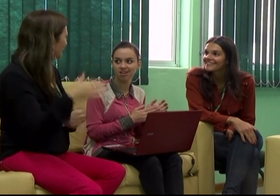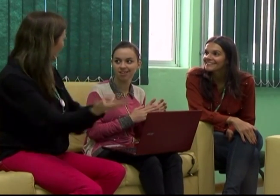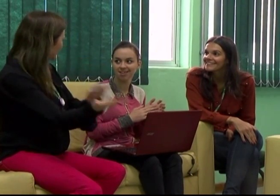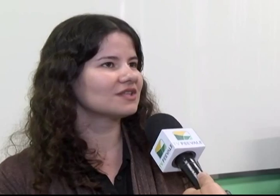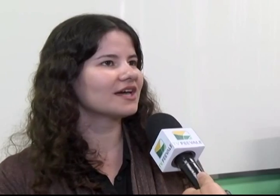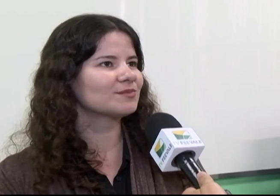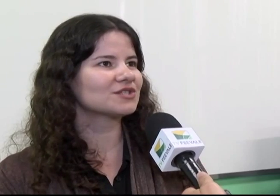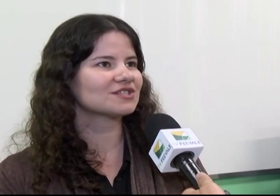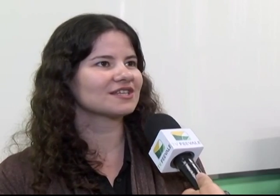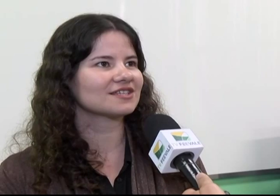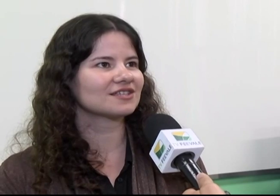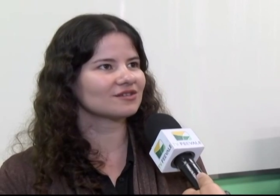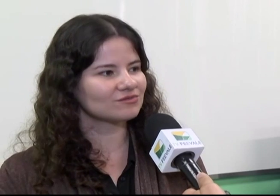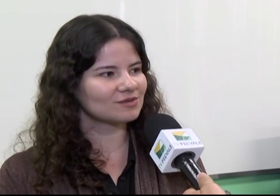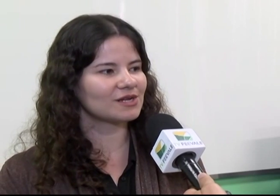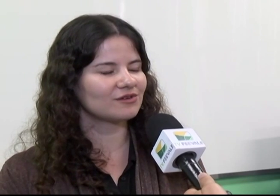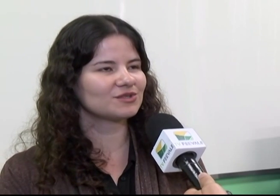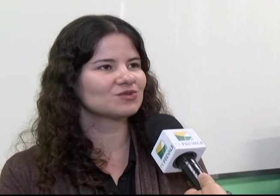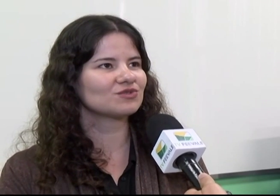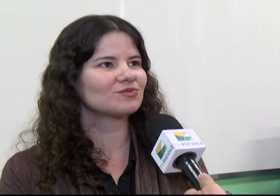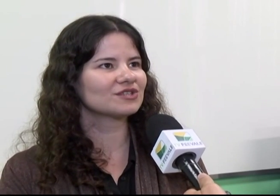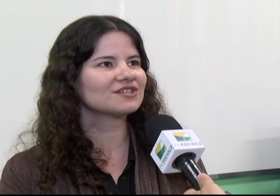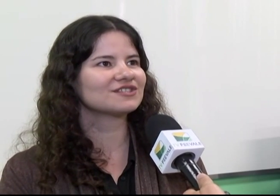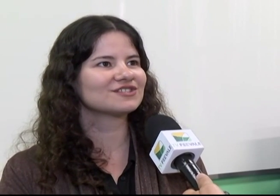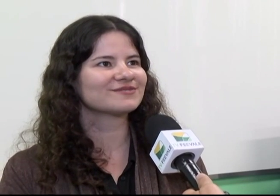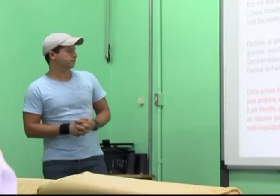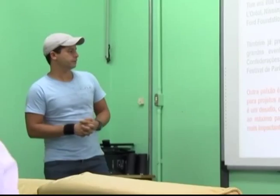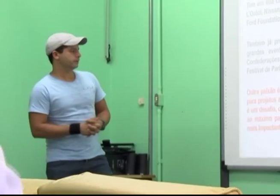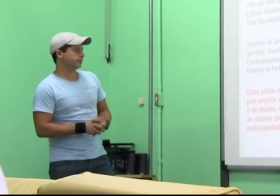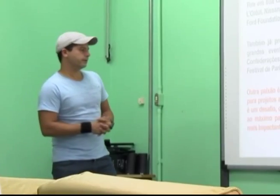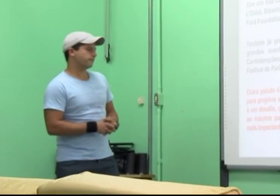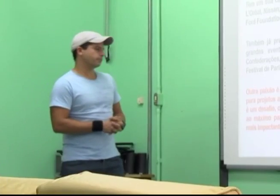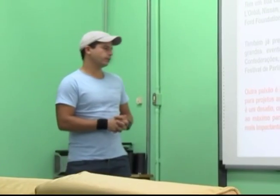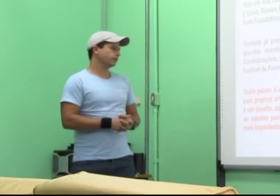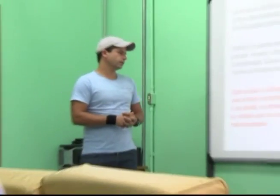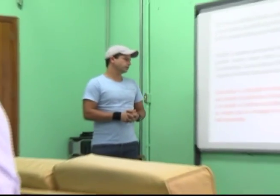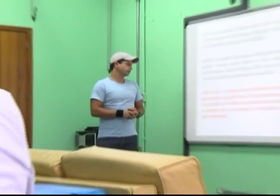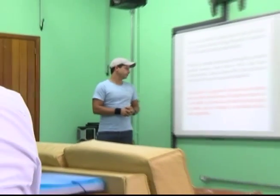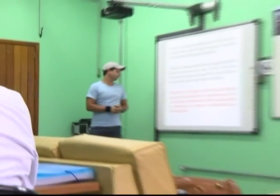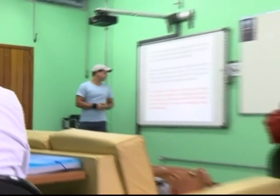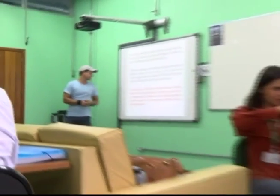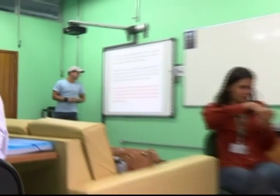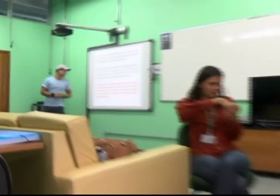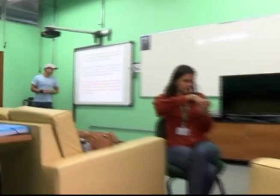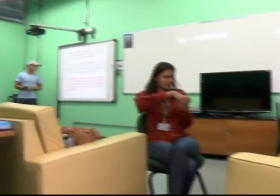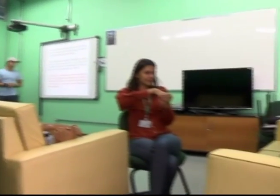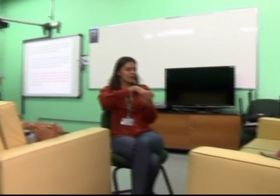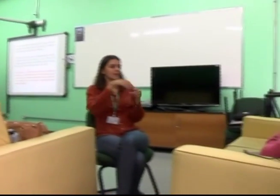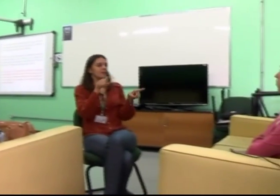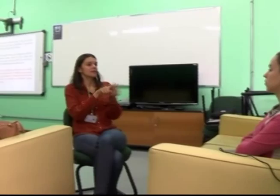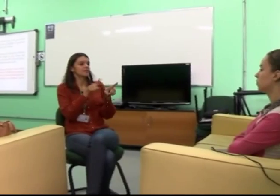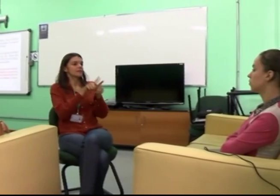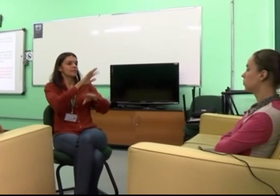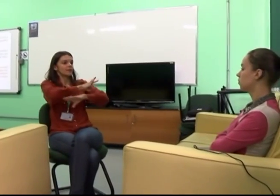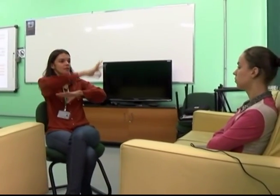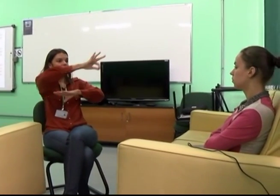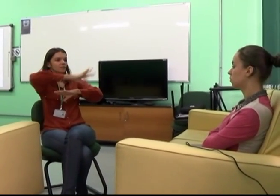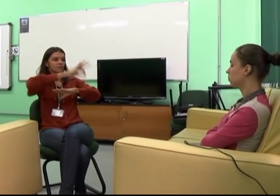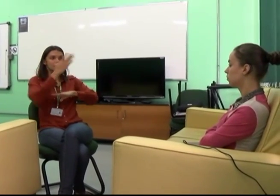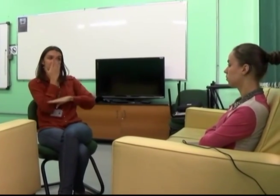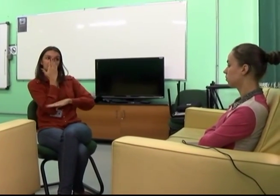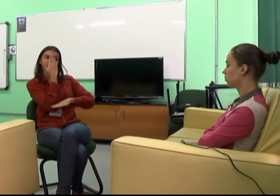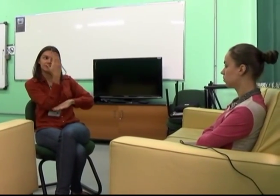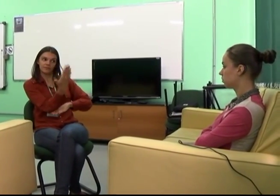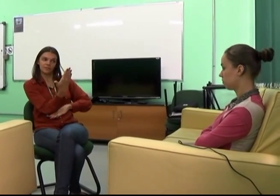trabalho do intérprete, que é um trabalho realmente muito importante. Quem tem a oportunidade de interagir com uma pessoa com deficiência,